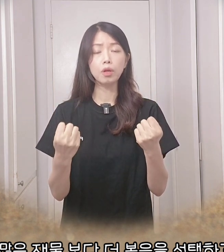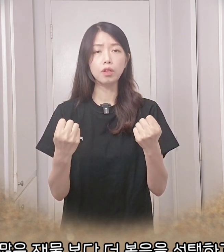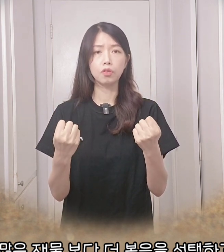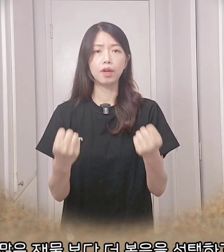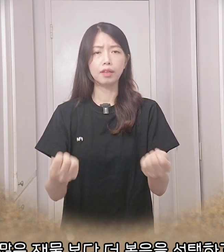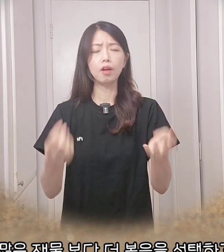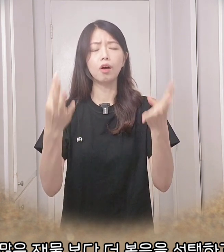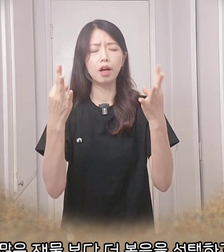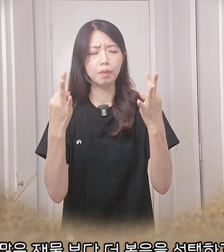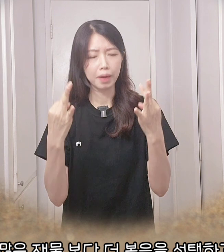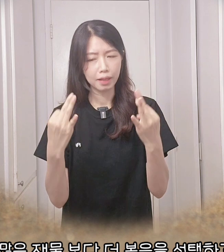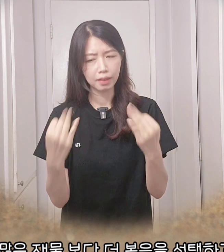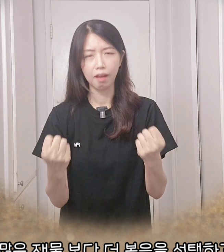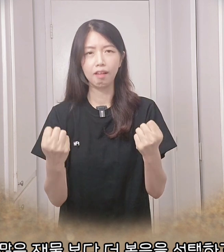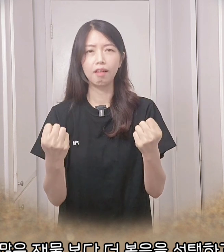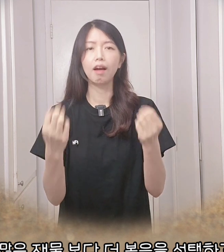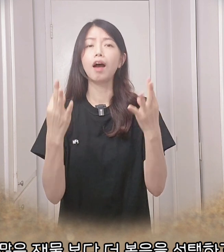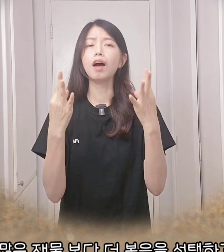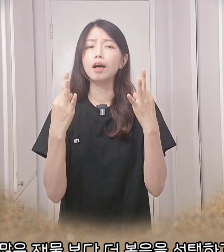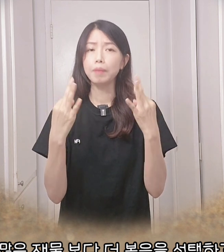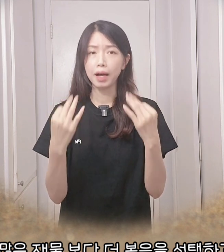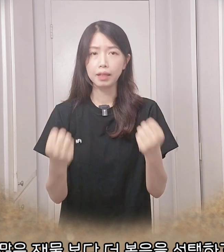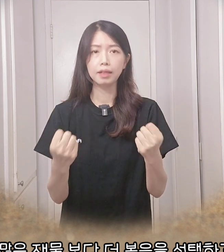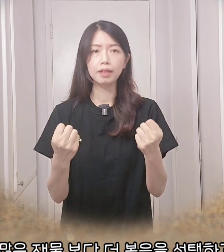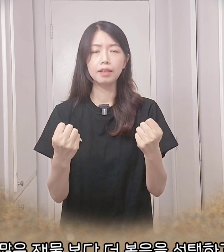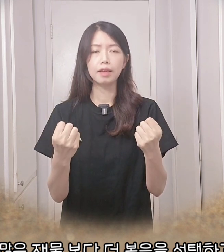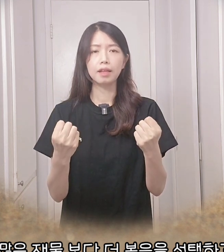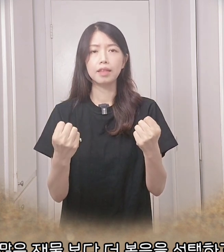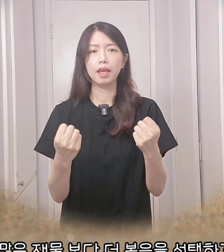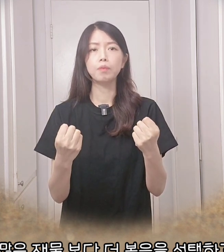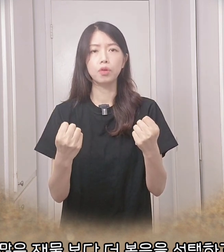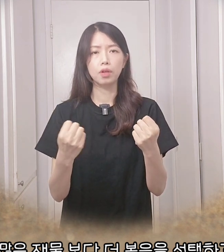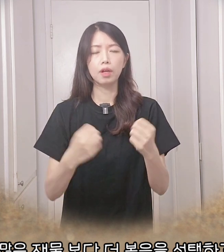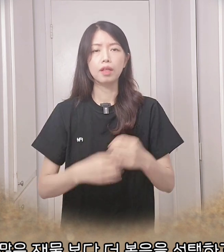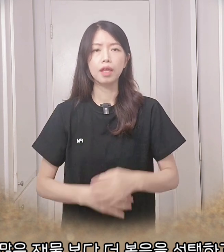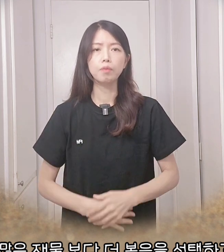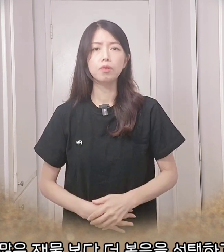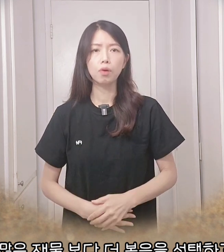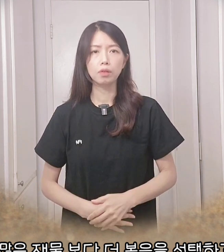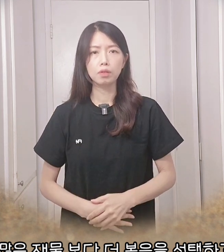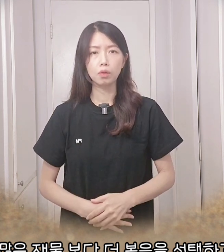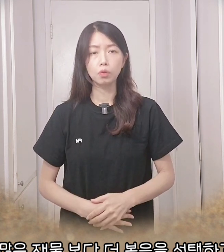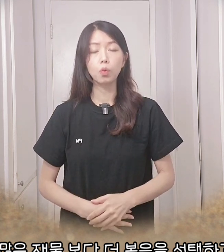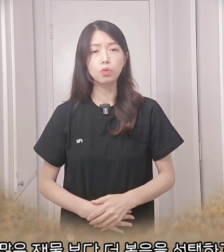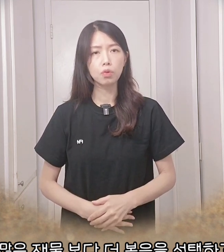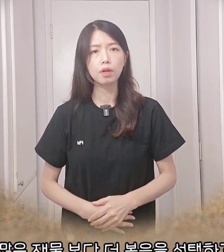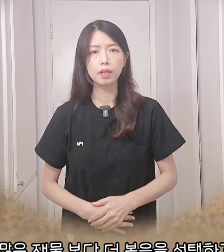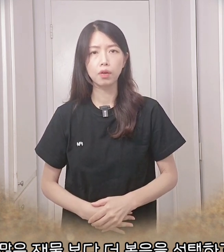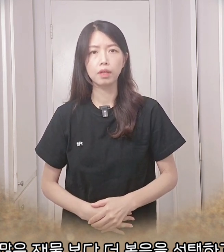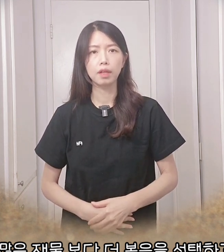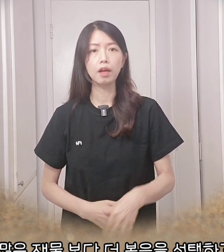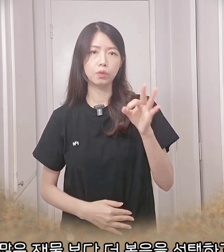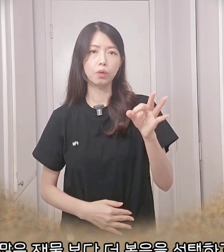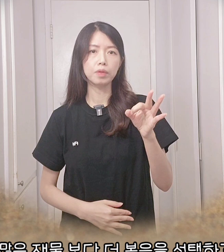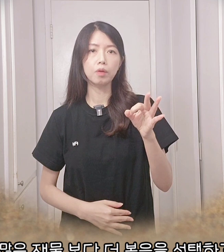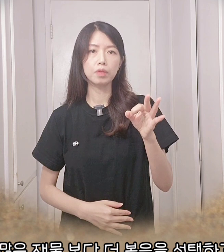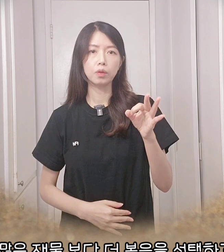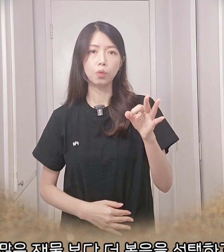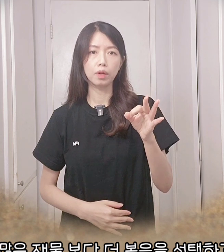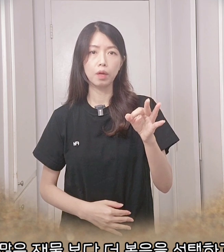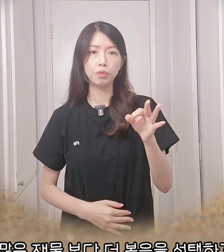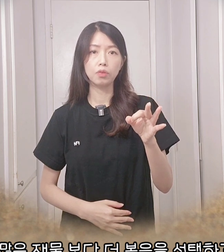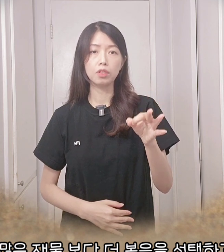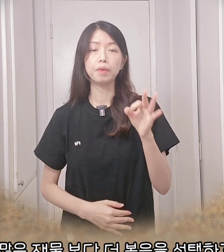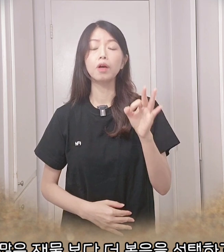이때 표정이 중요한데요. 많다. 많은 재물. 재물 수어는 저는 돈 수어를 사용했는데요. 손 엄지